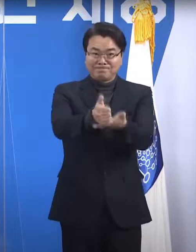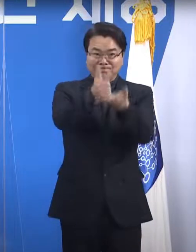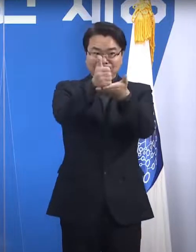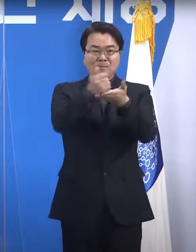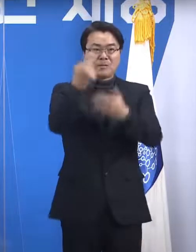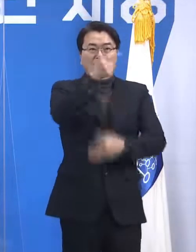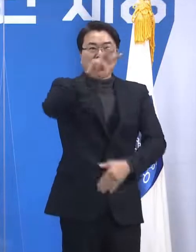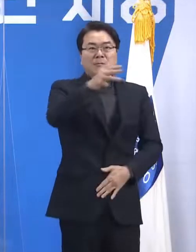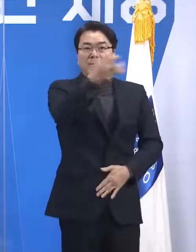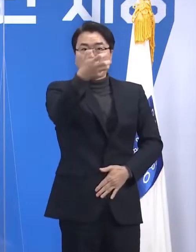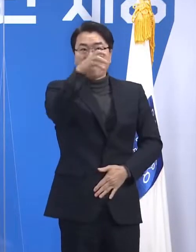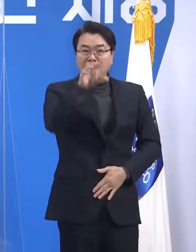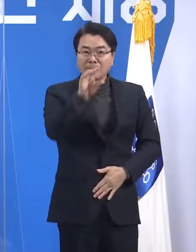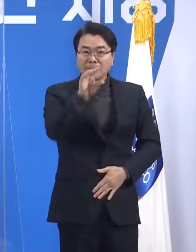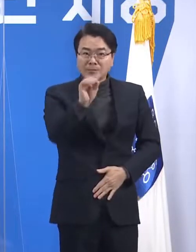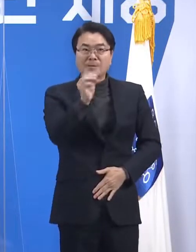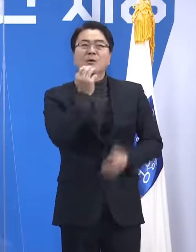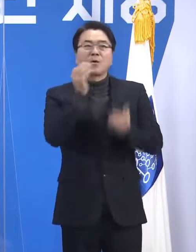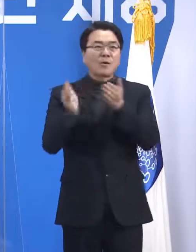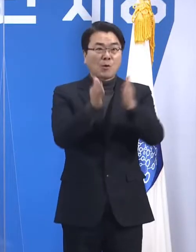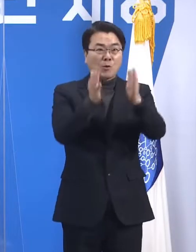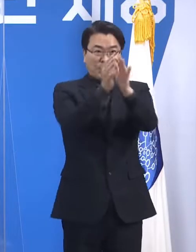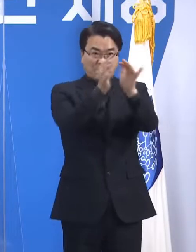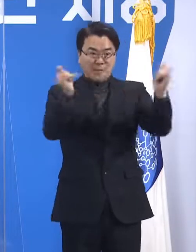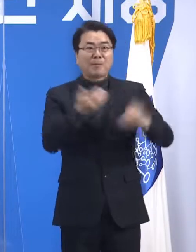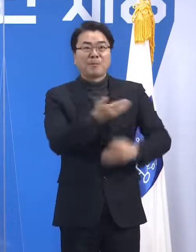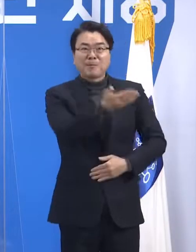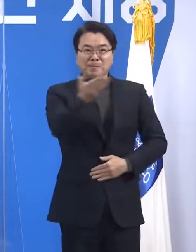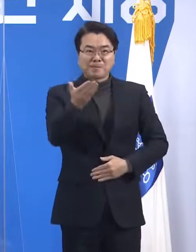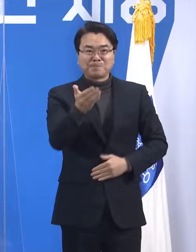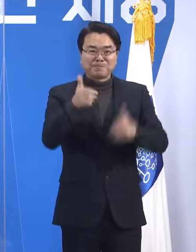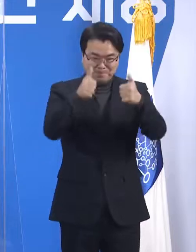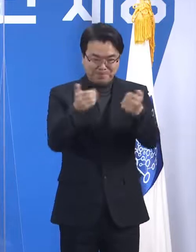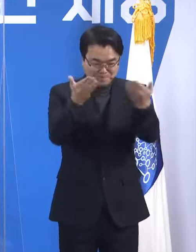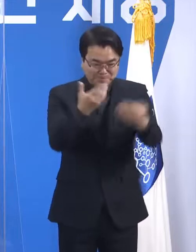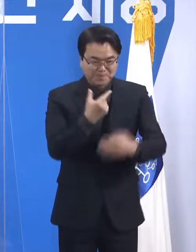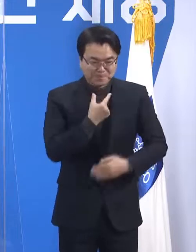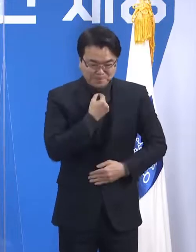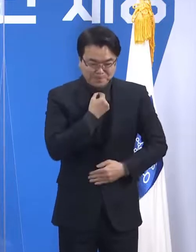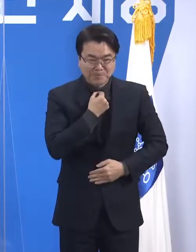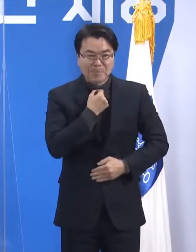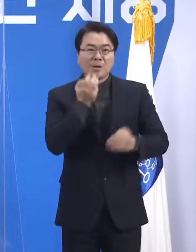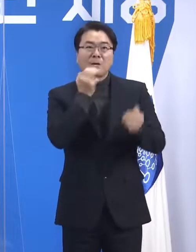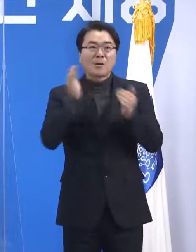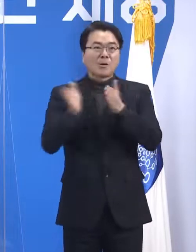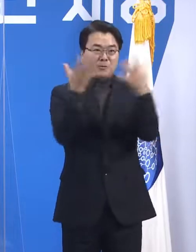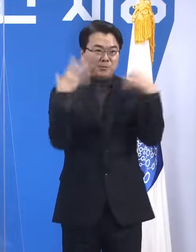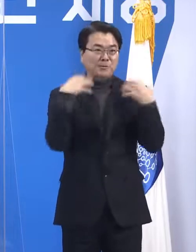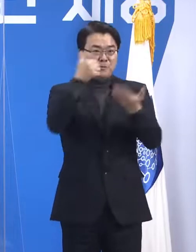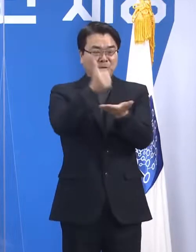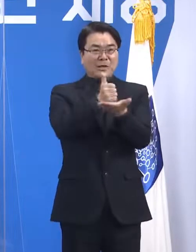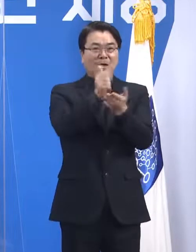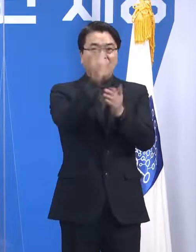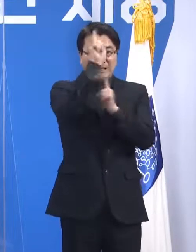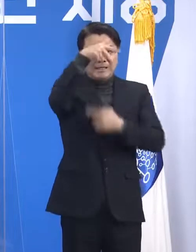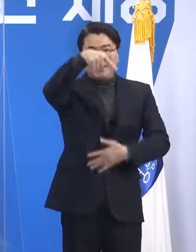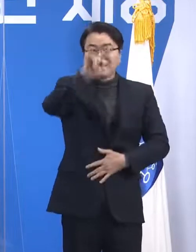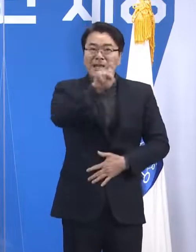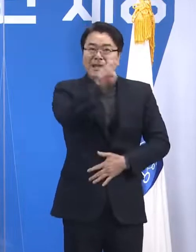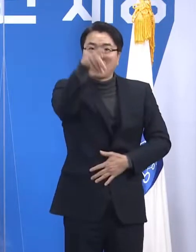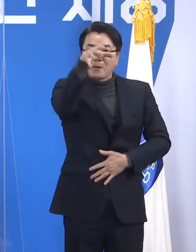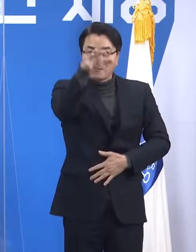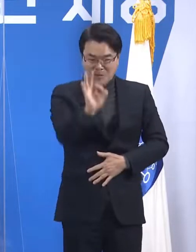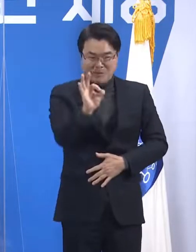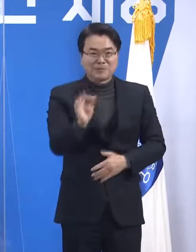존경하는 1380만 우리 경기도민 여러분 인사드리겠습니다. 경기도지사 이재명입니다.